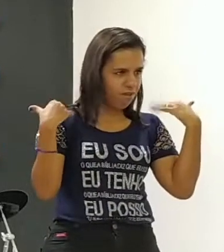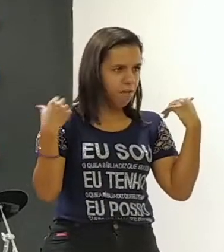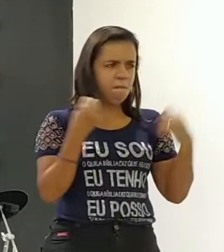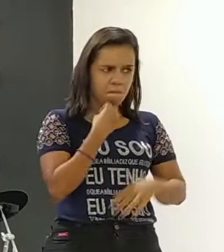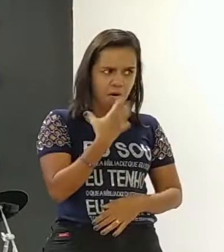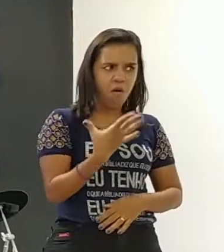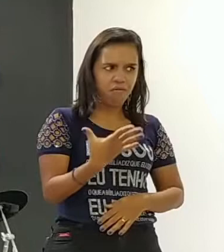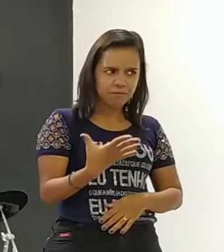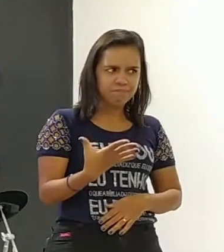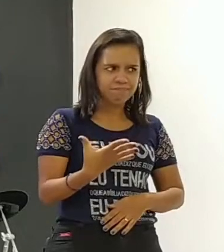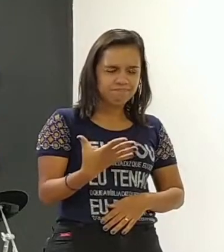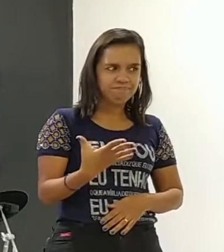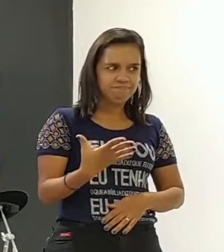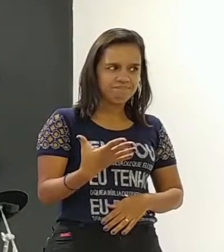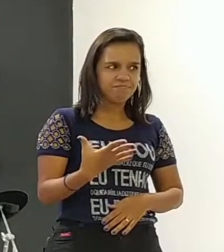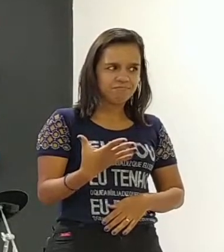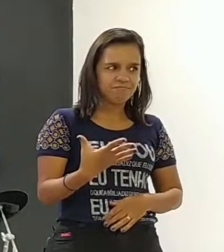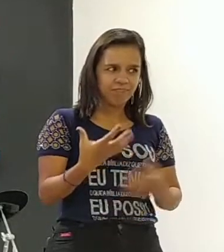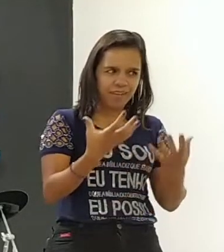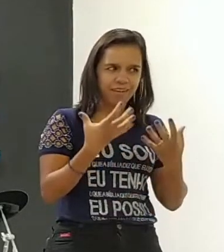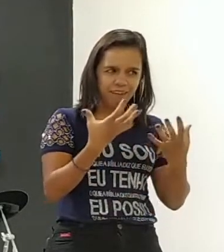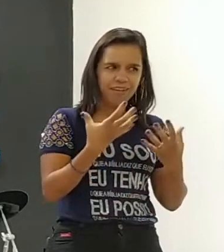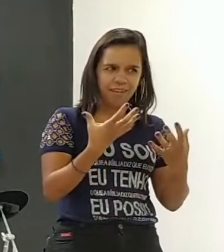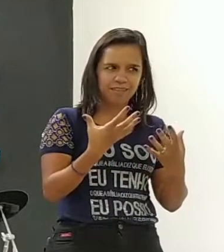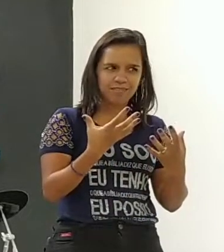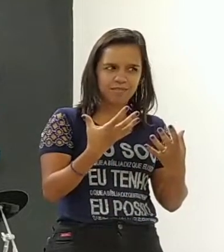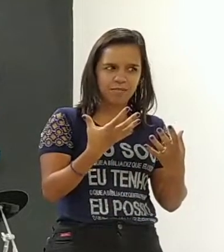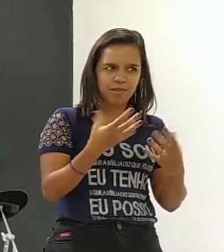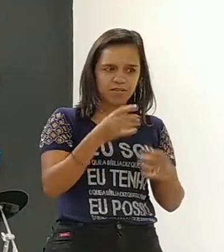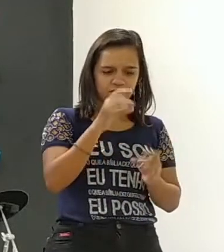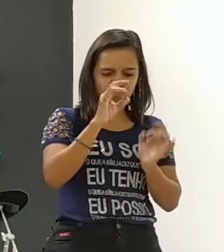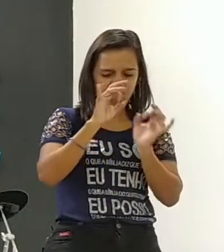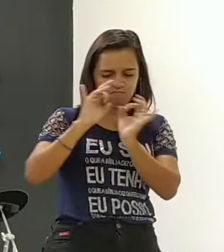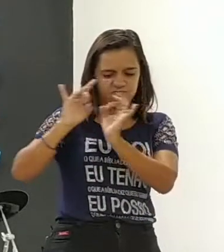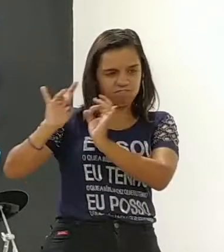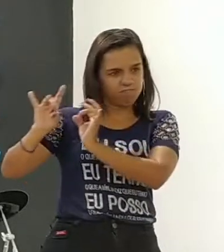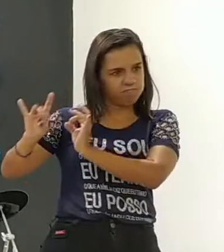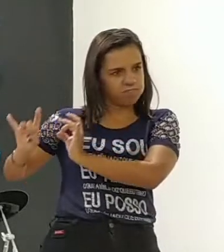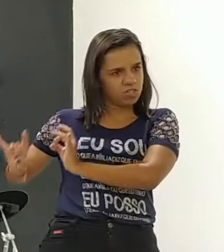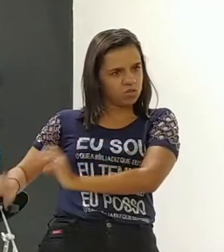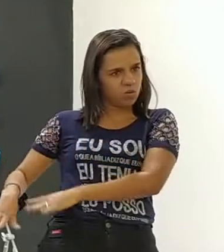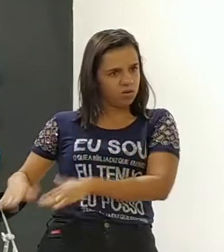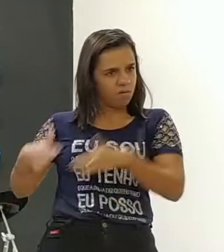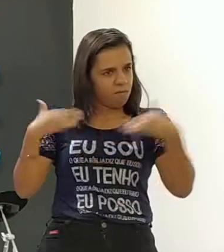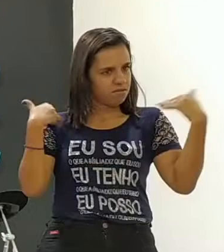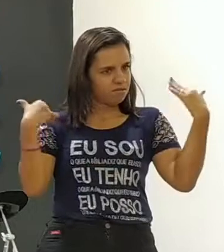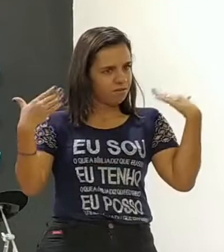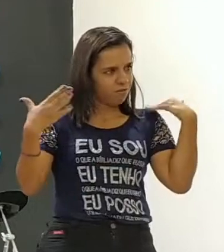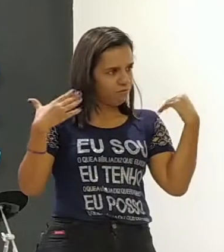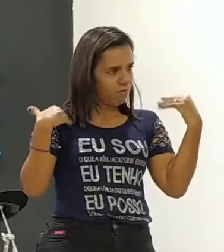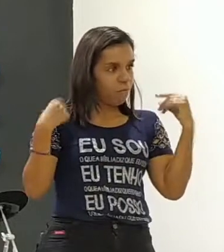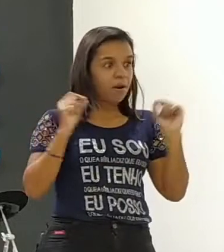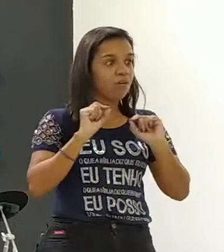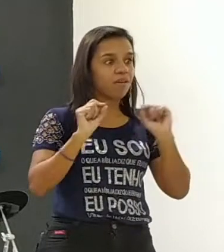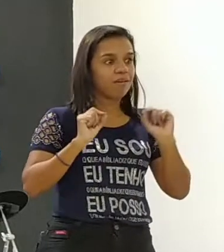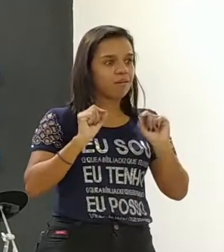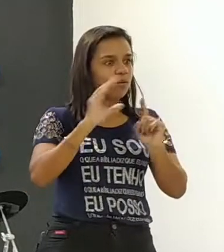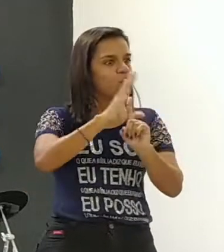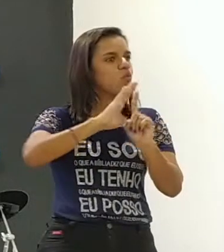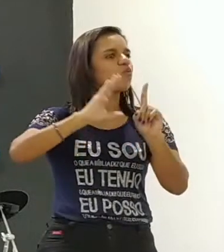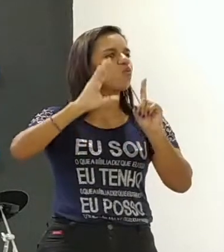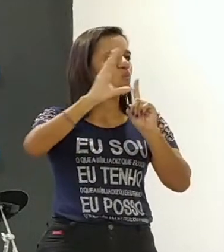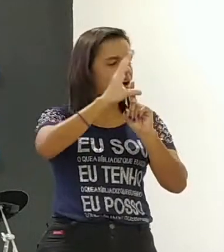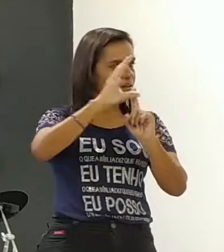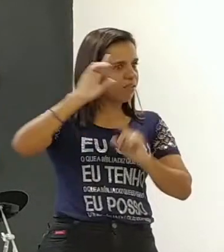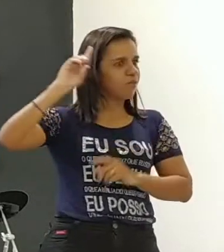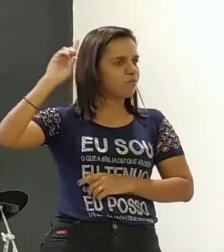Isso é bom, irmãos. Mas a gente nega o passeio para poder cultuar na presença de Deus. Aleluia, glória a Deus.